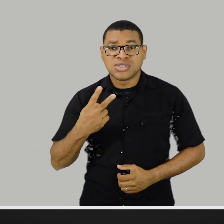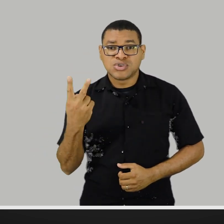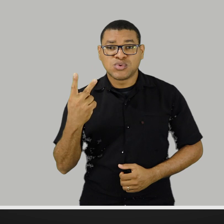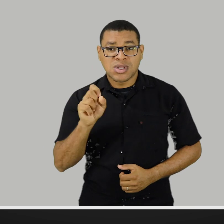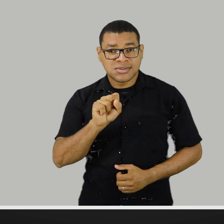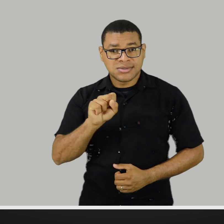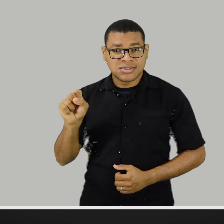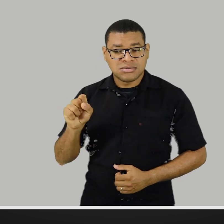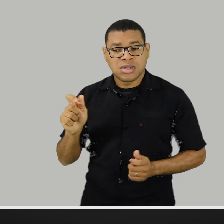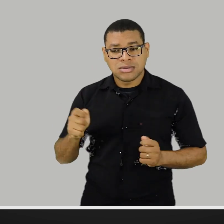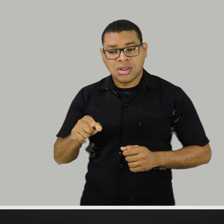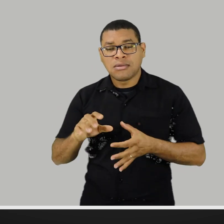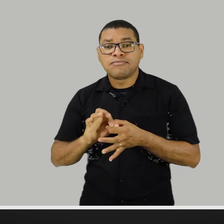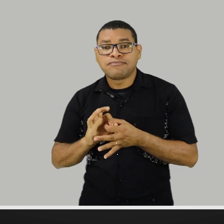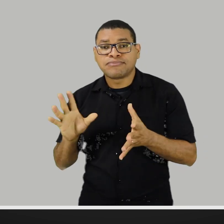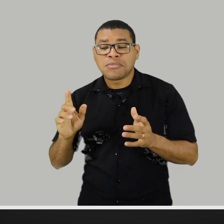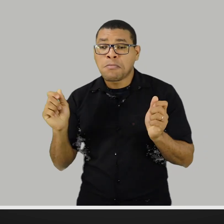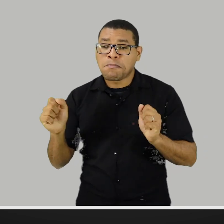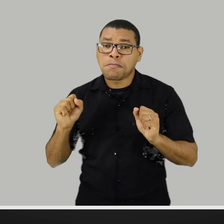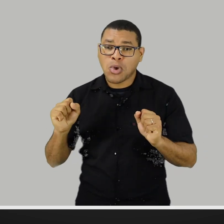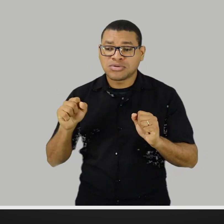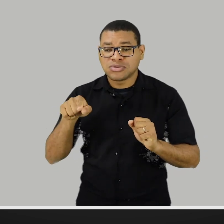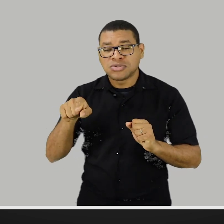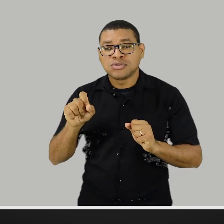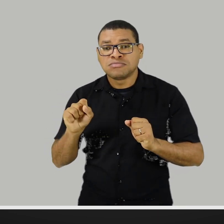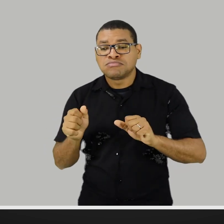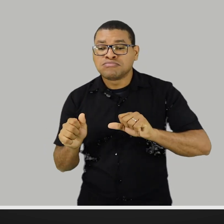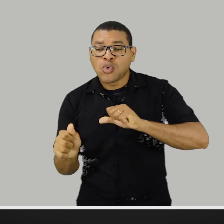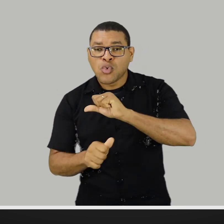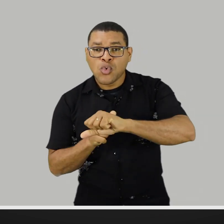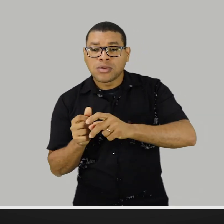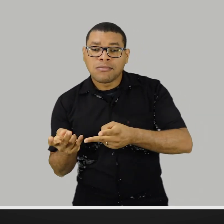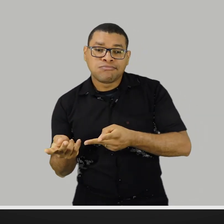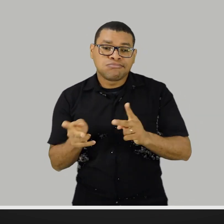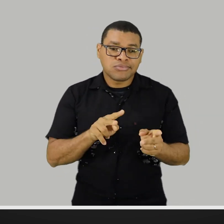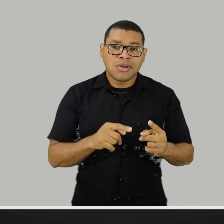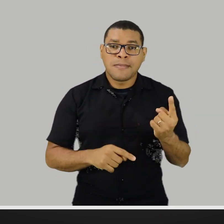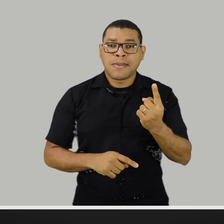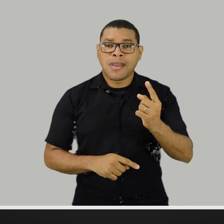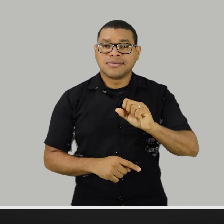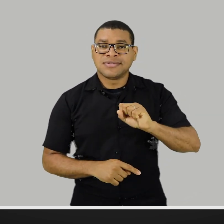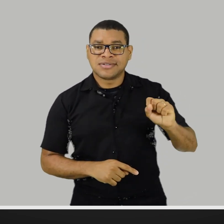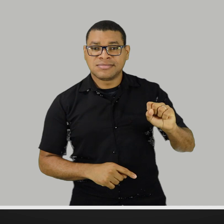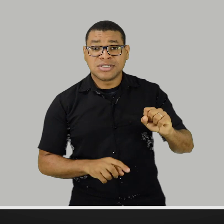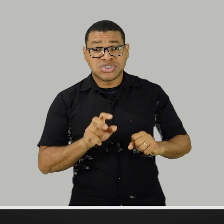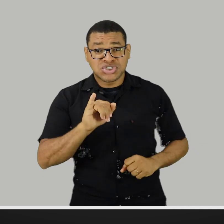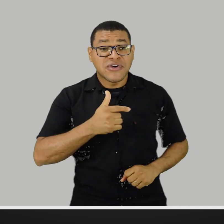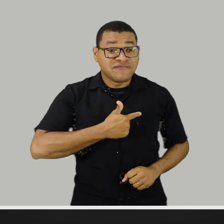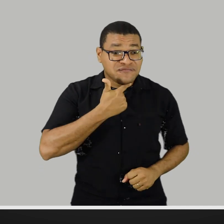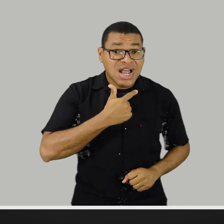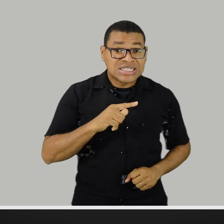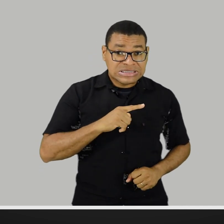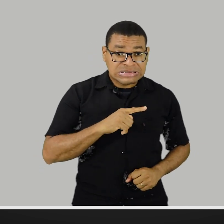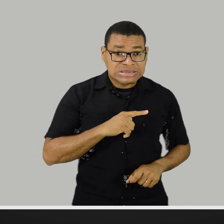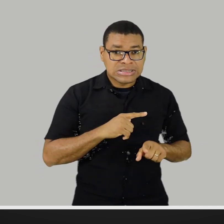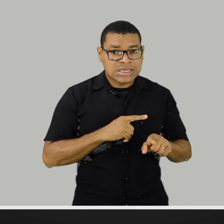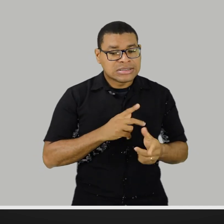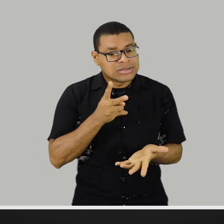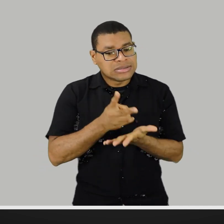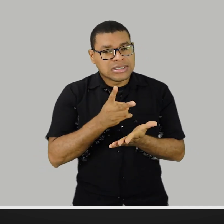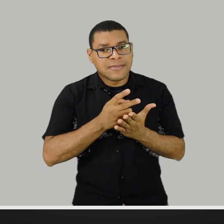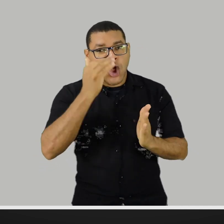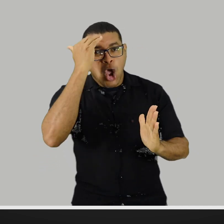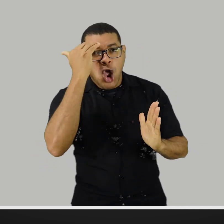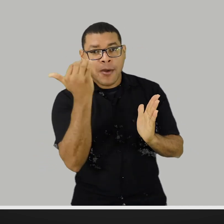período será permitido optar pela mudança para o primeiro na hipótese de surgimento de vagas